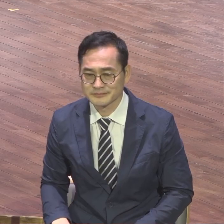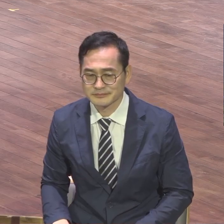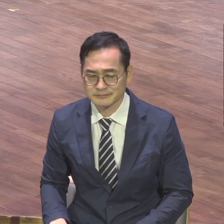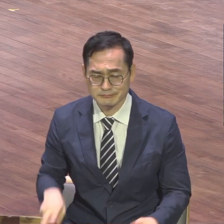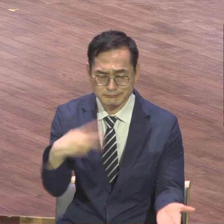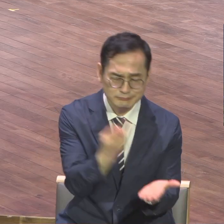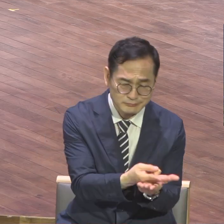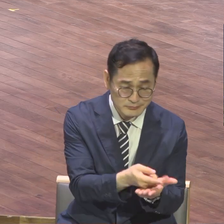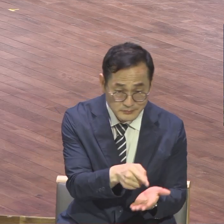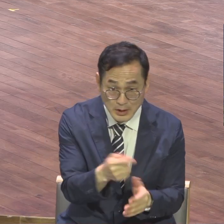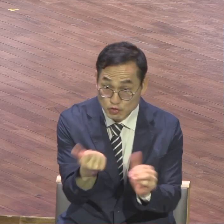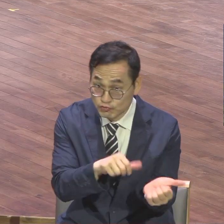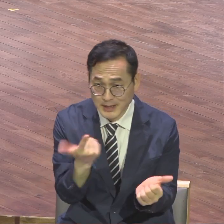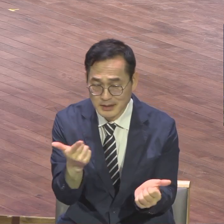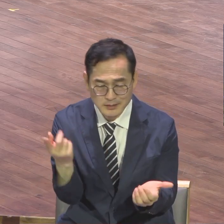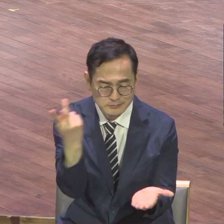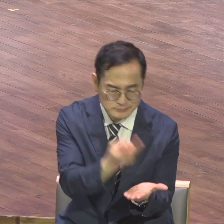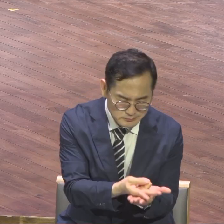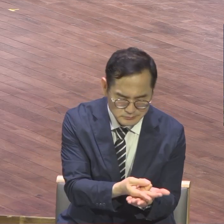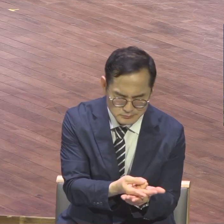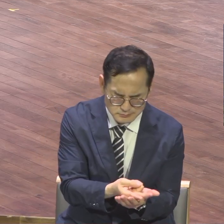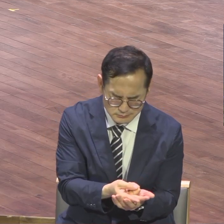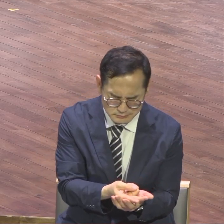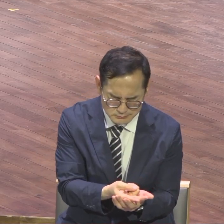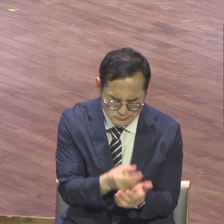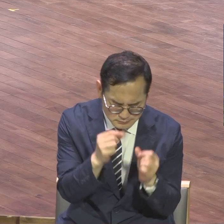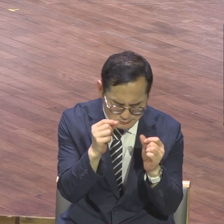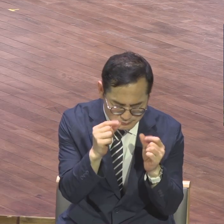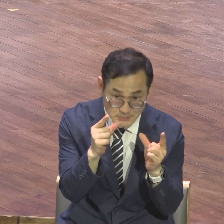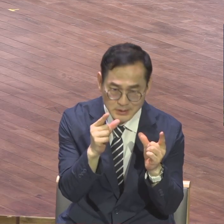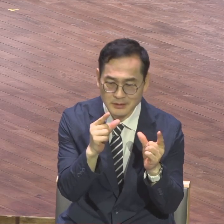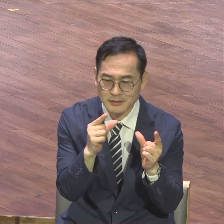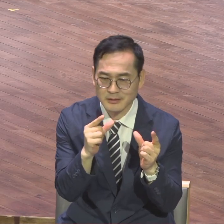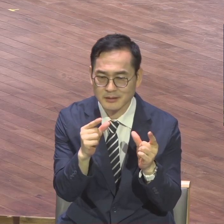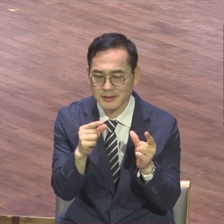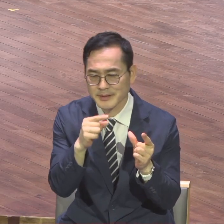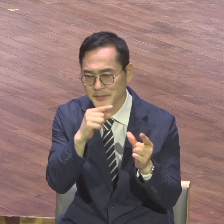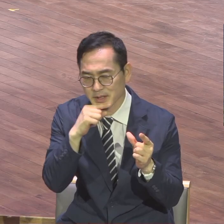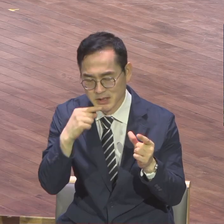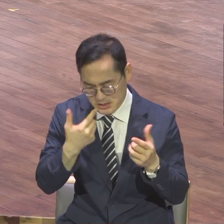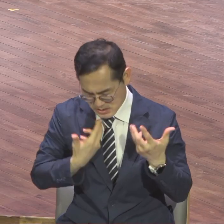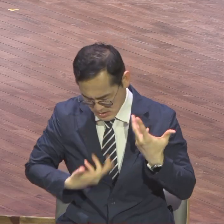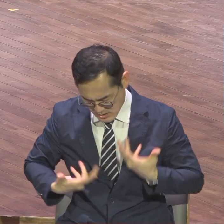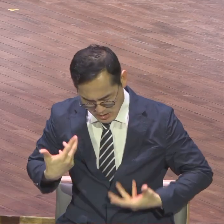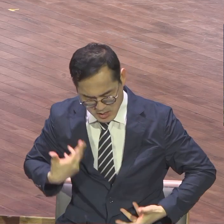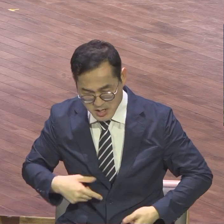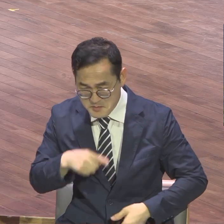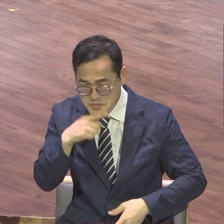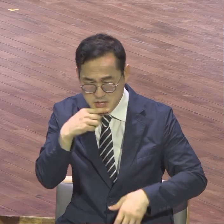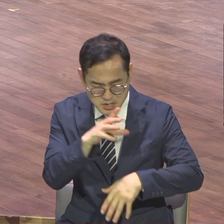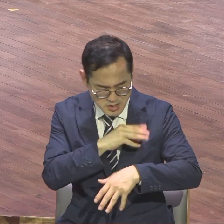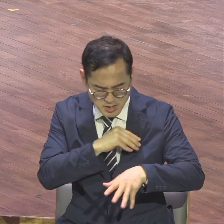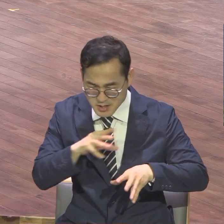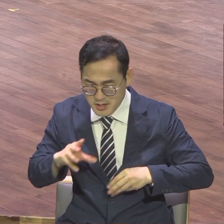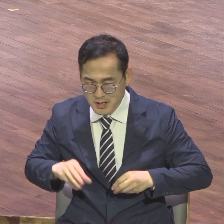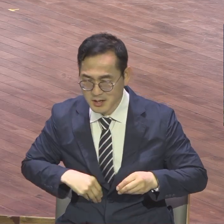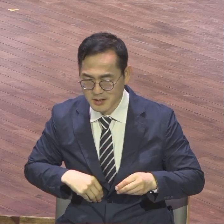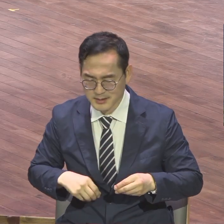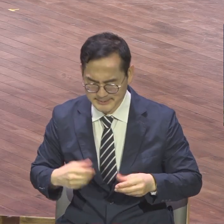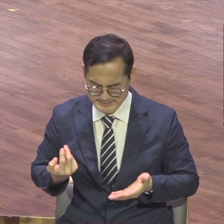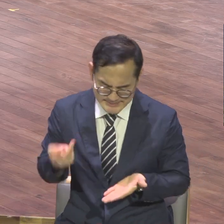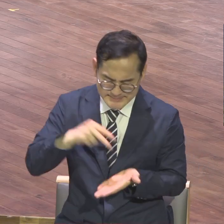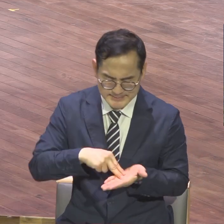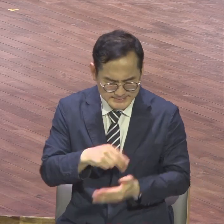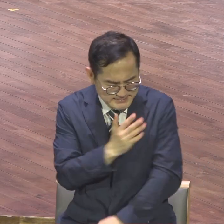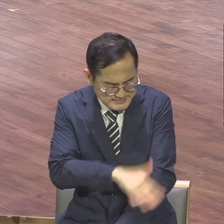돌아마 기절한 것입니다. 죽은 자가 던져놨는데 기절했다가 다시 일어납니다.